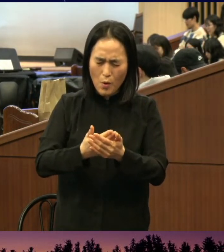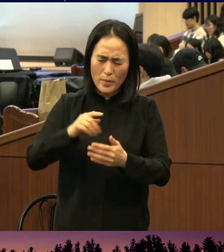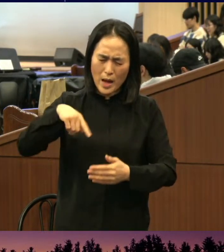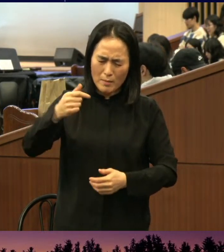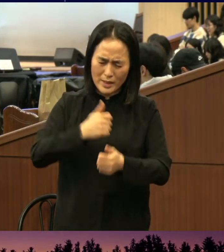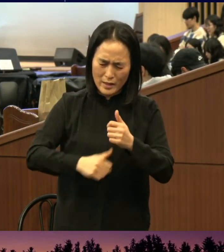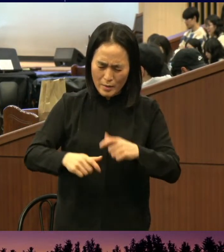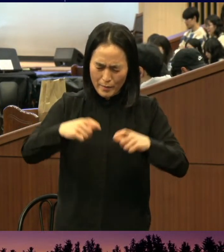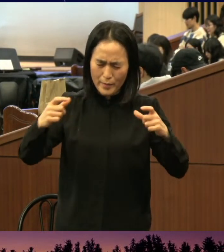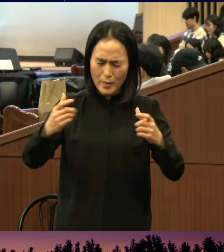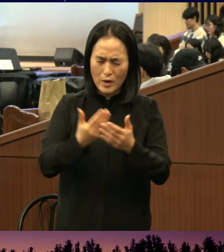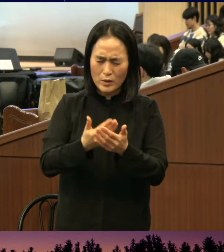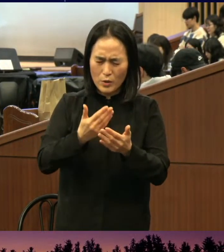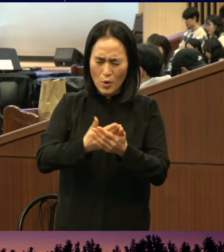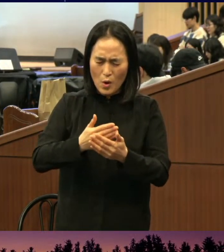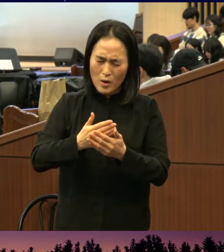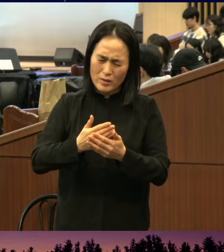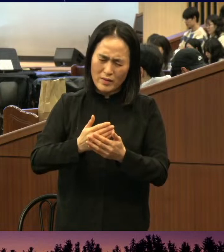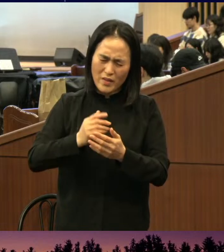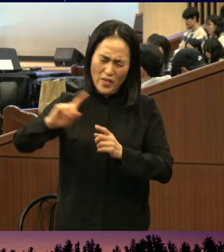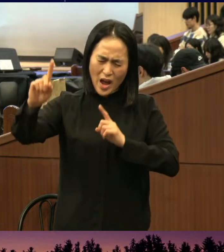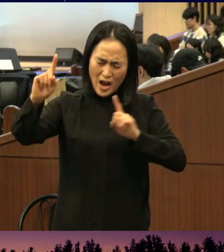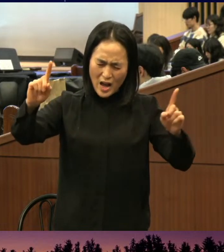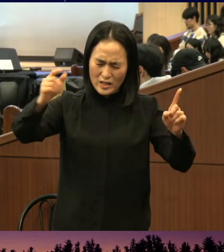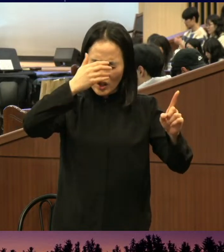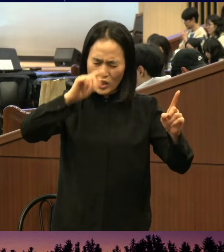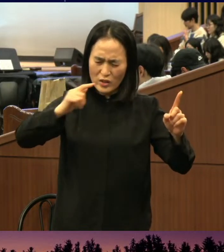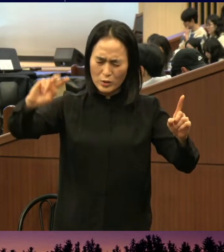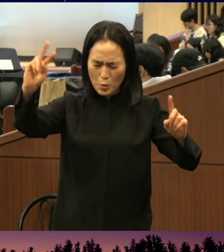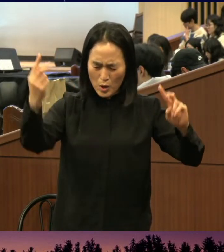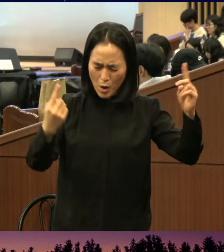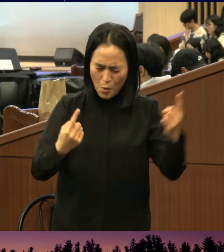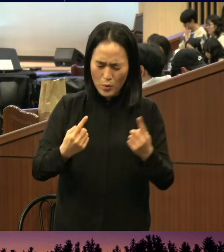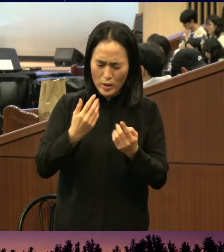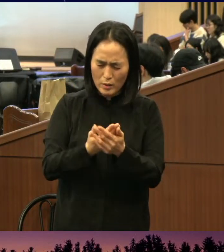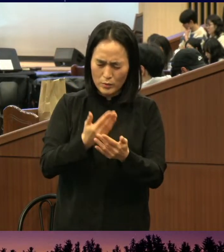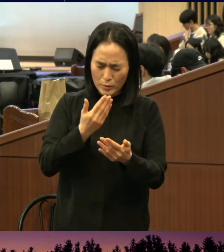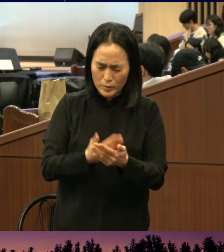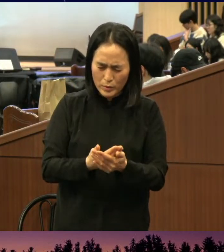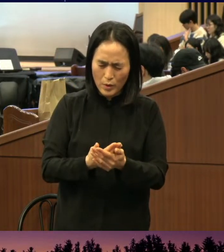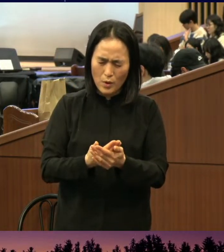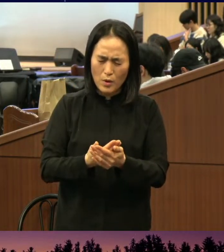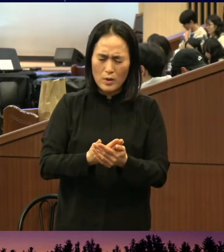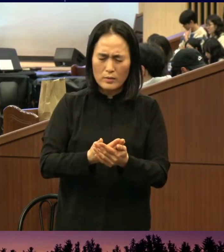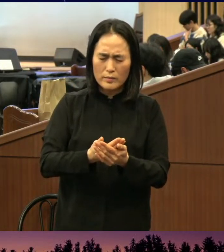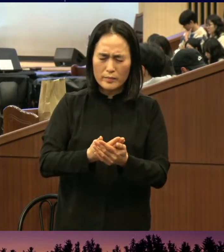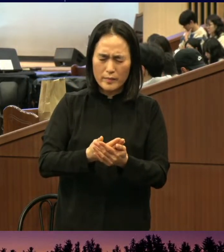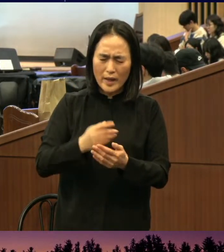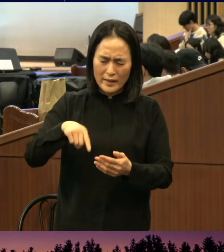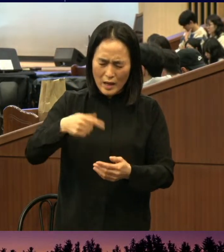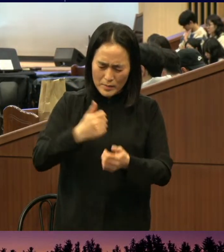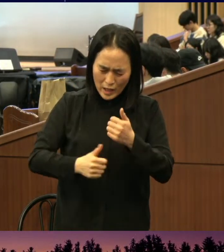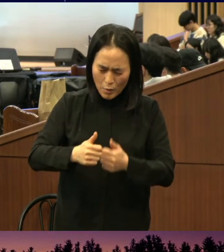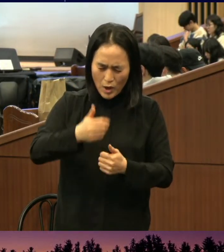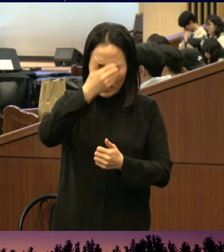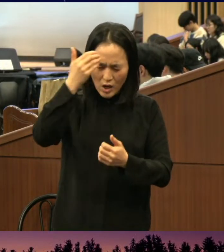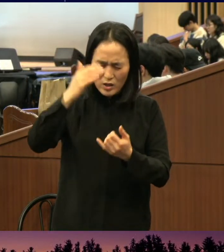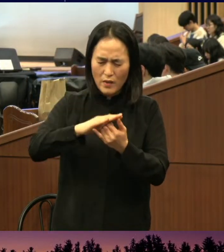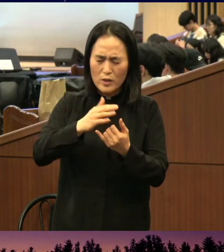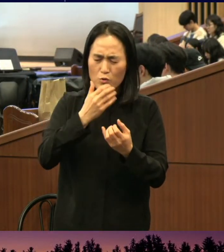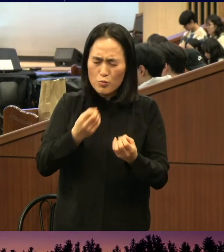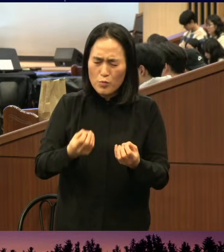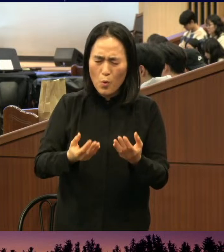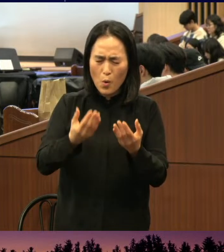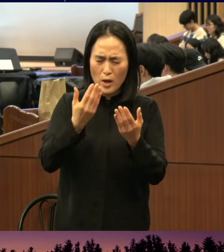역사들이 있게 하여 주시옵소서. 우리 교회 다음 세대를 축복해 주시고 우리 청년들을 축복해 주시고 거룩한 부흥의 세대가